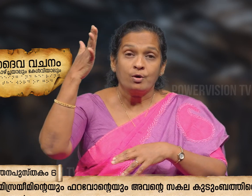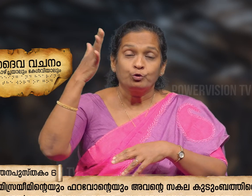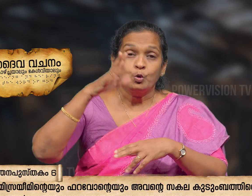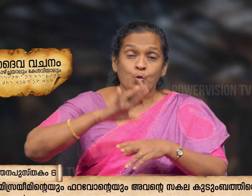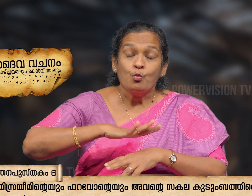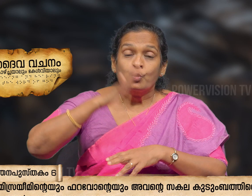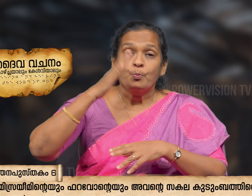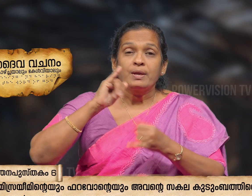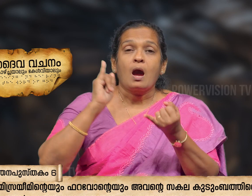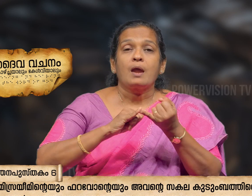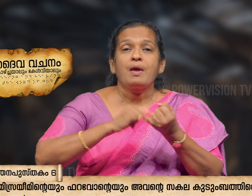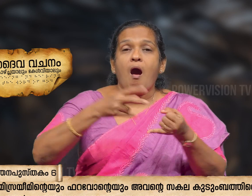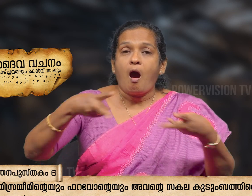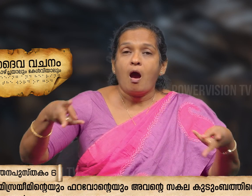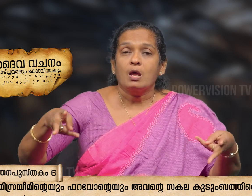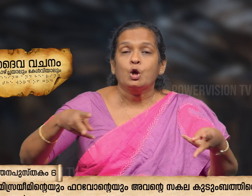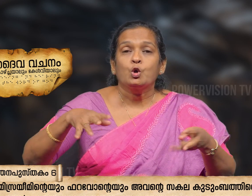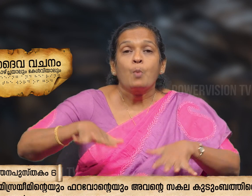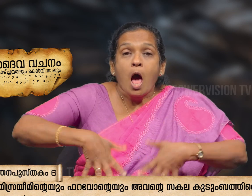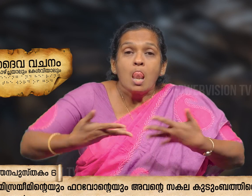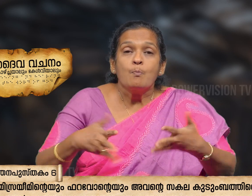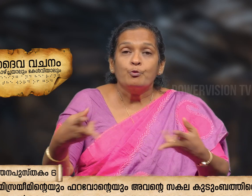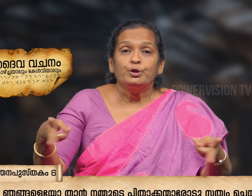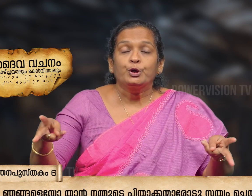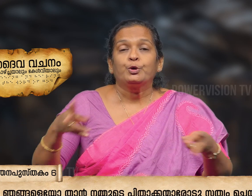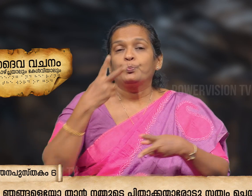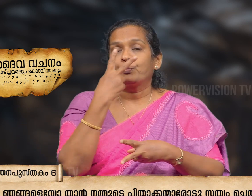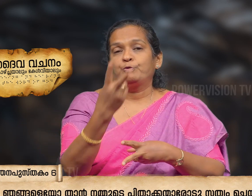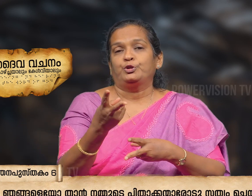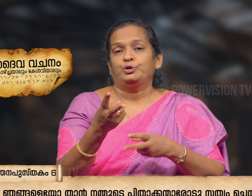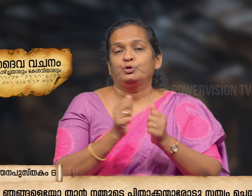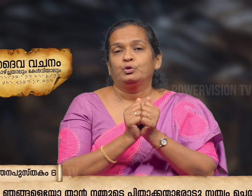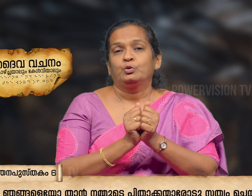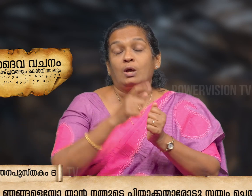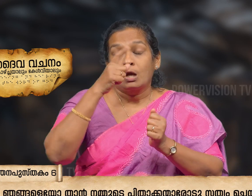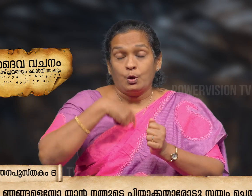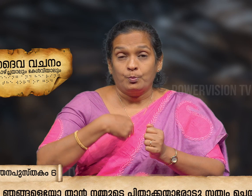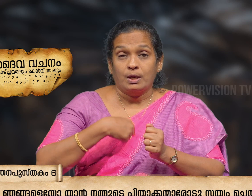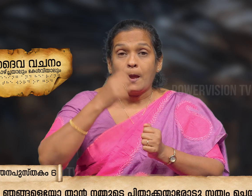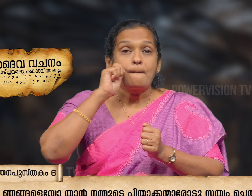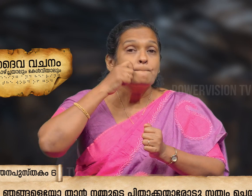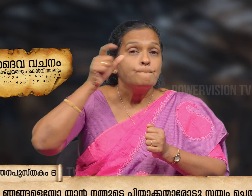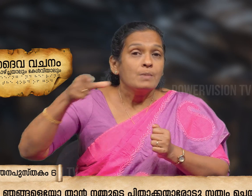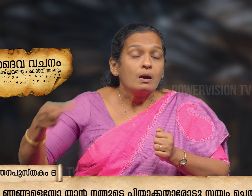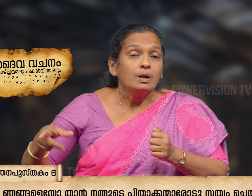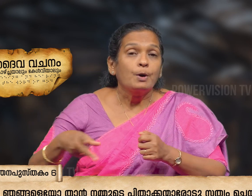ഉഗ്രവുമായുള്ള അടയാളങ്ങളും അത്ഭുതങ്ങളും പ്രവർത്തിച്ചു. ഞങ്ങളെയോ താൻ നമ്മുടെ പിതാക്കന്മാരോട് സത്യം ചെയ്ത ദേശം